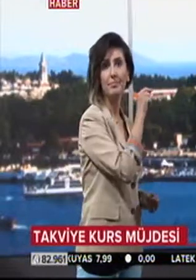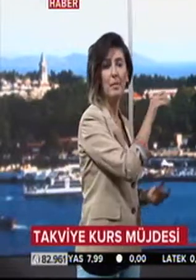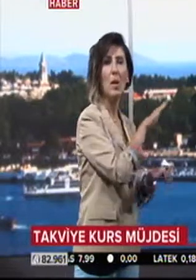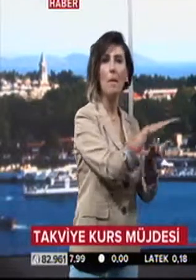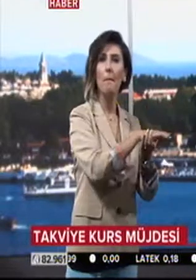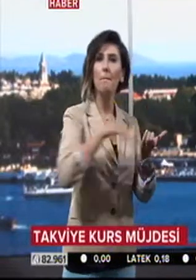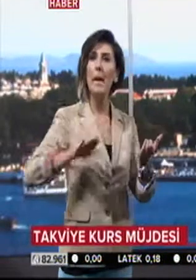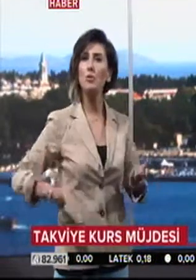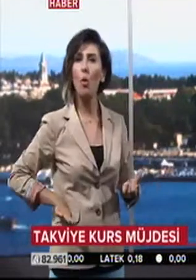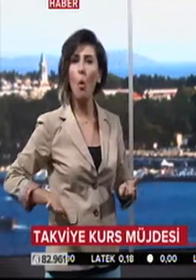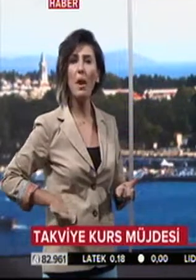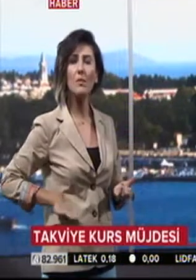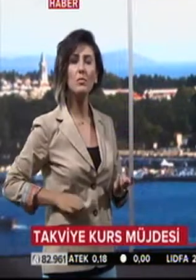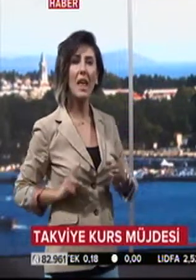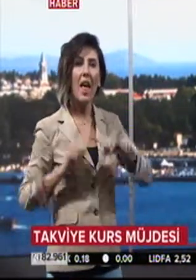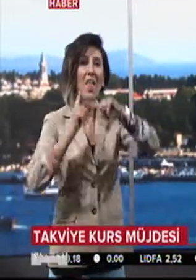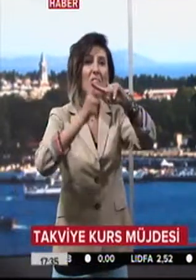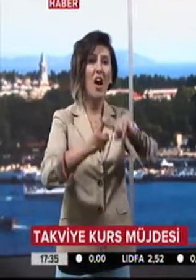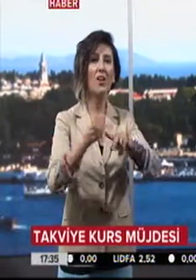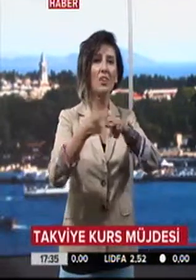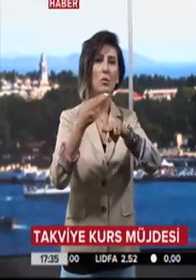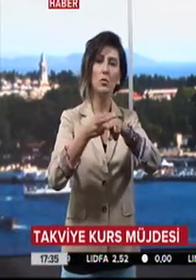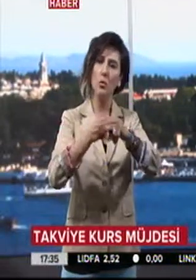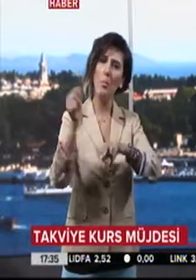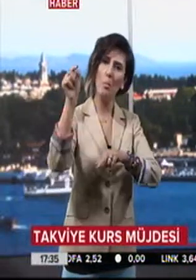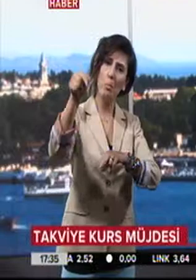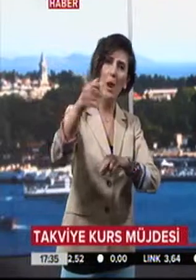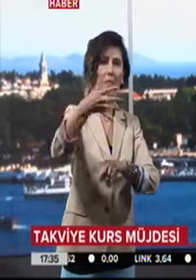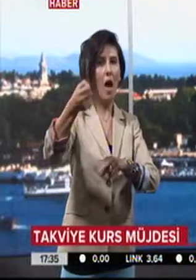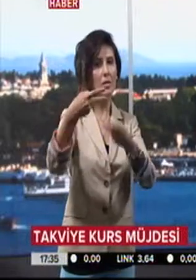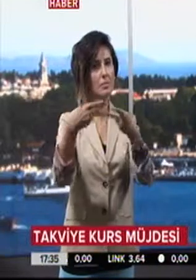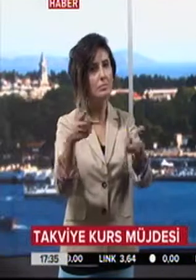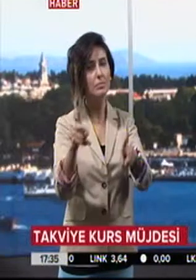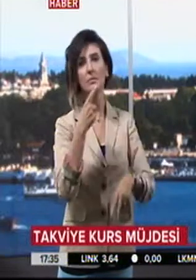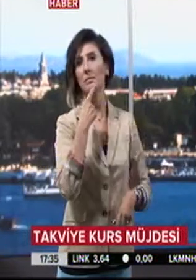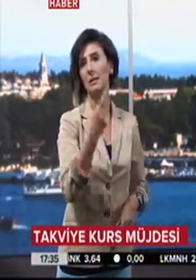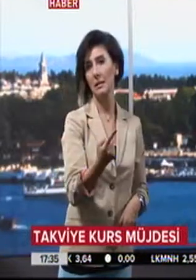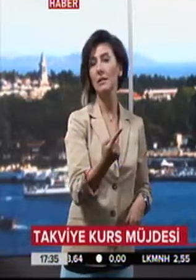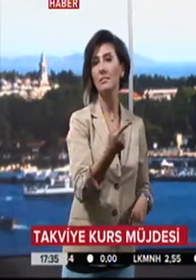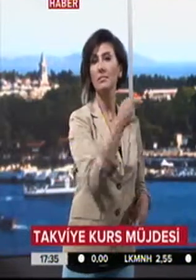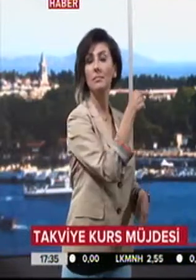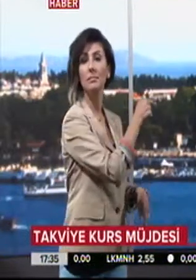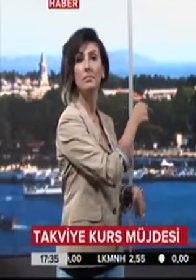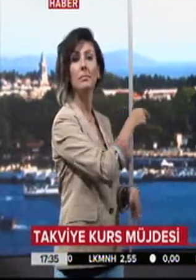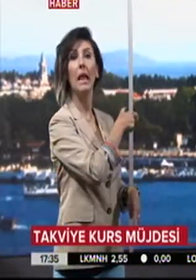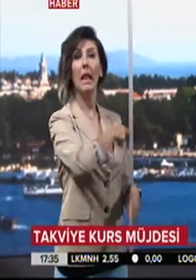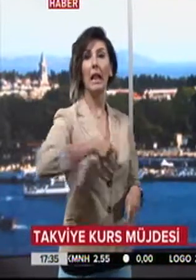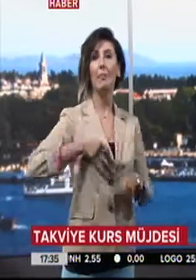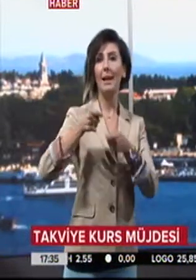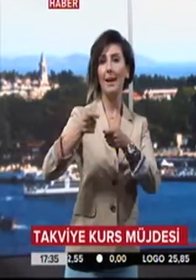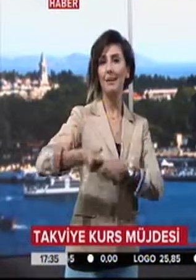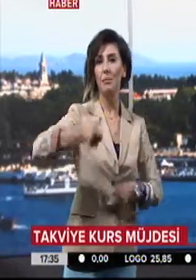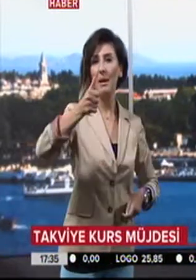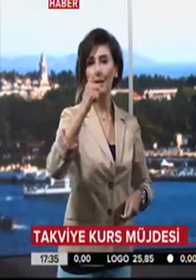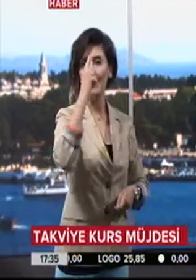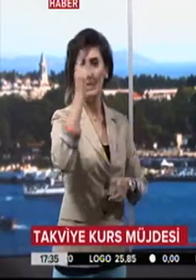Avcı, mezun öğrencilerimiz de takviye kurslarını buralarda alabilirler dedi. Nabi Avcı, Milli